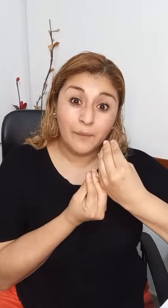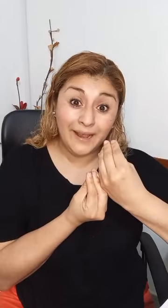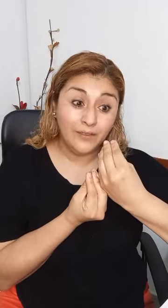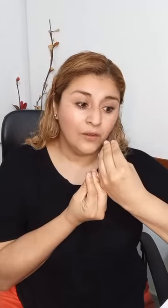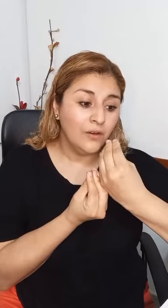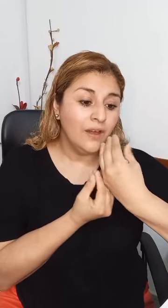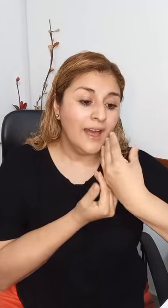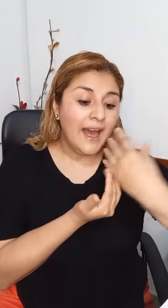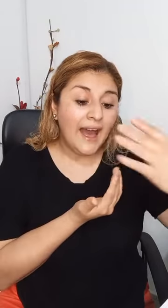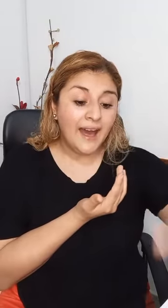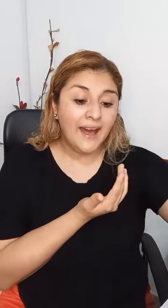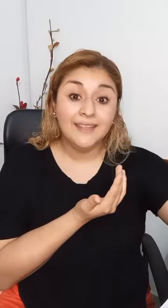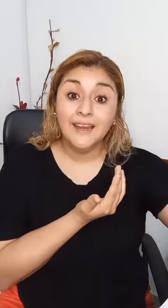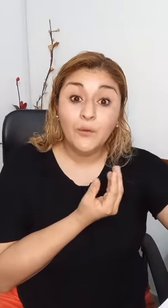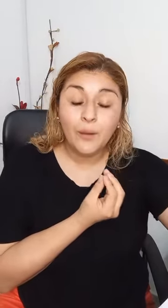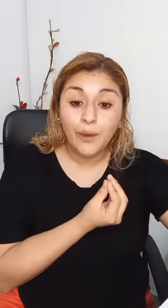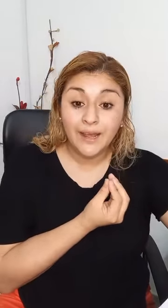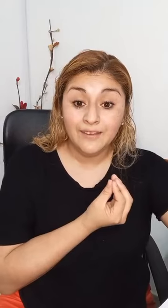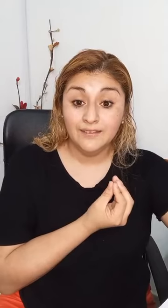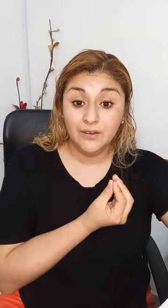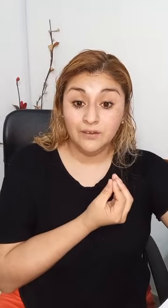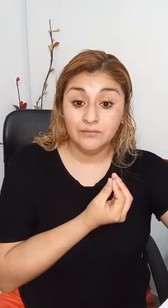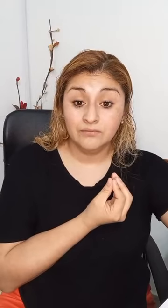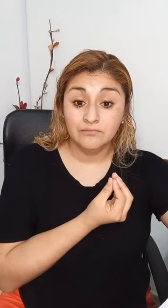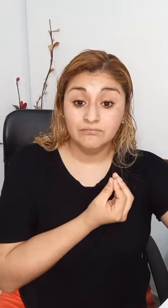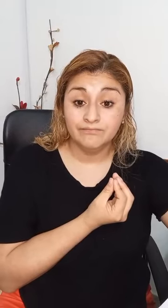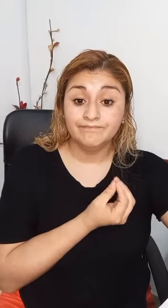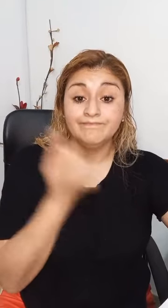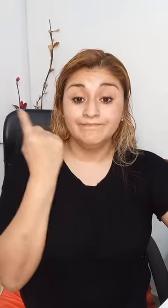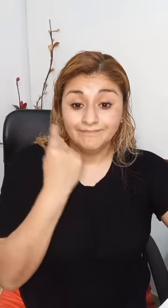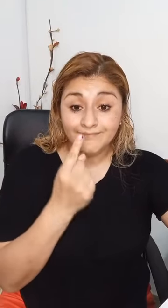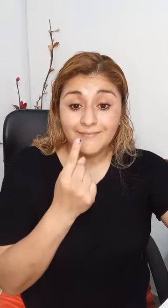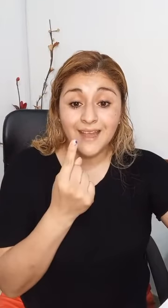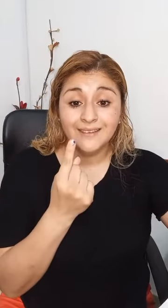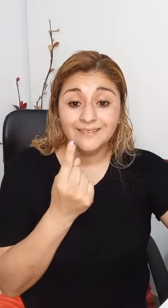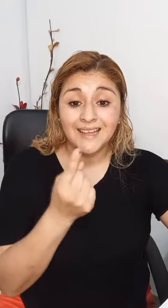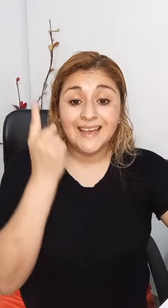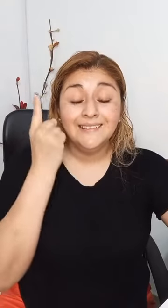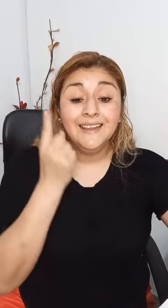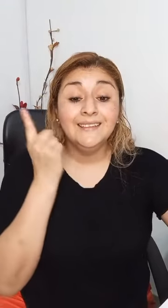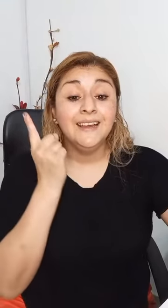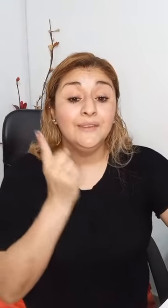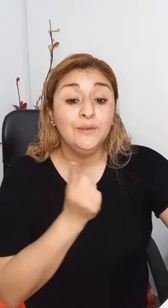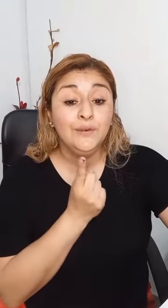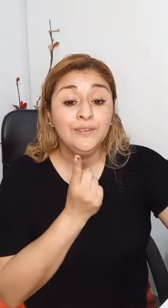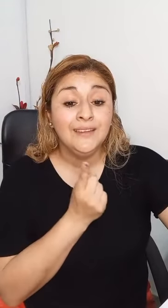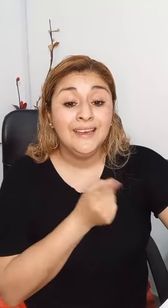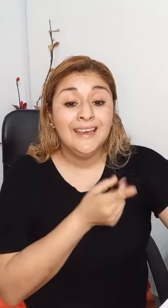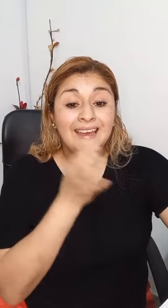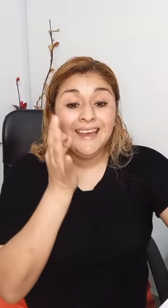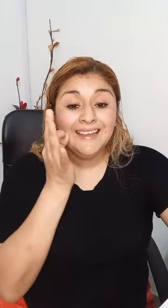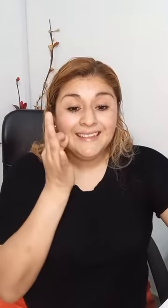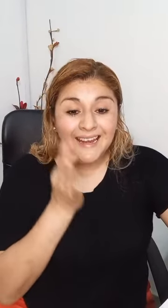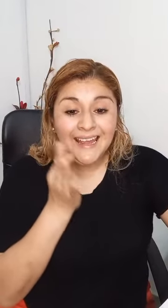¿Cómo aprendo a tener una buena visión? Bien, si tenés a Jesús,